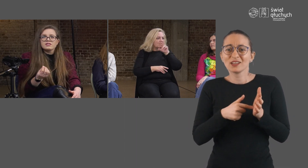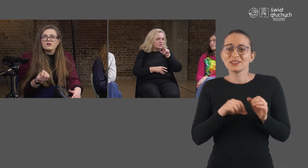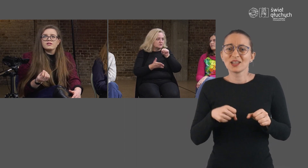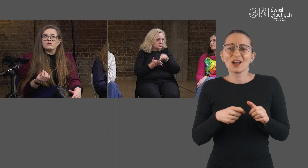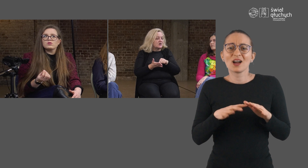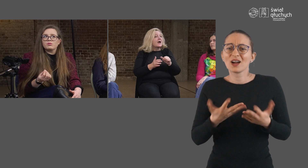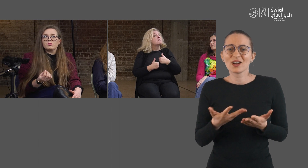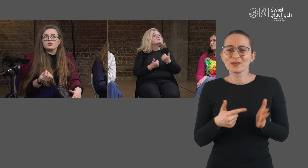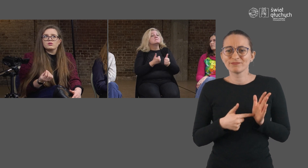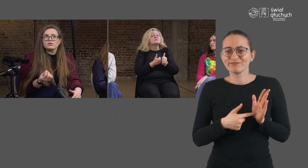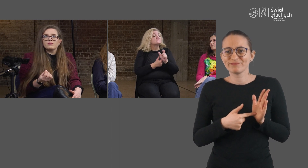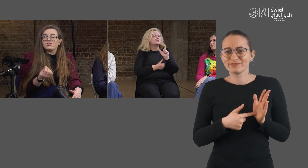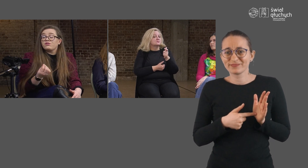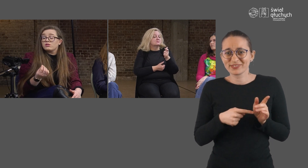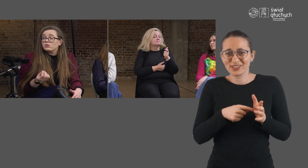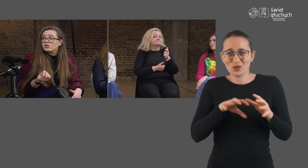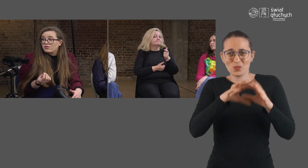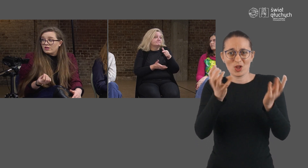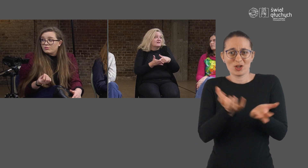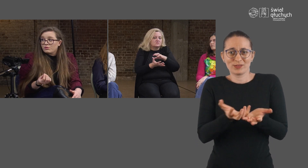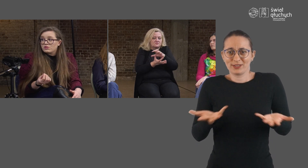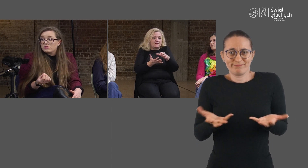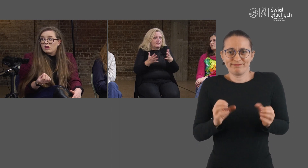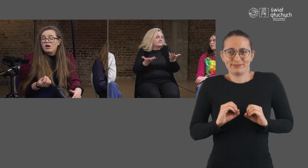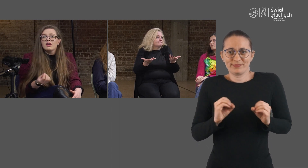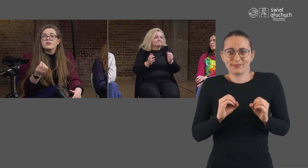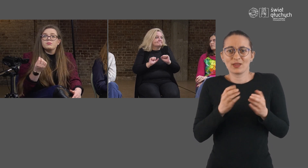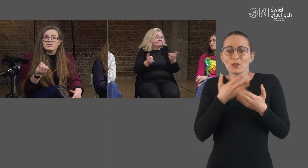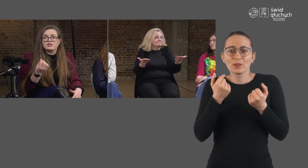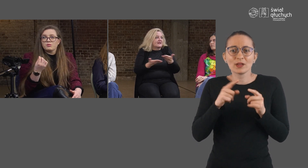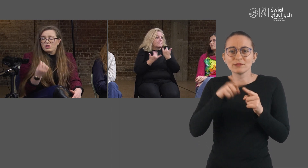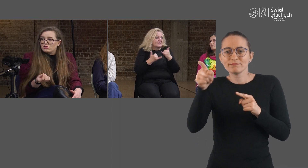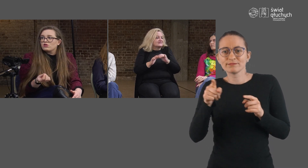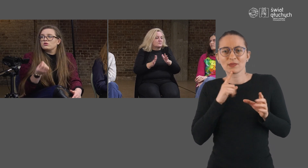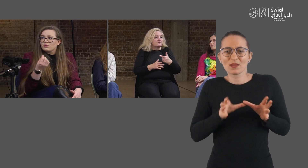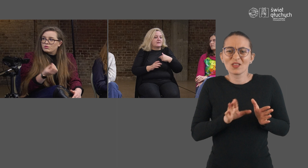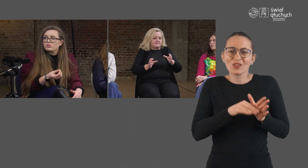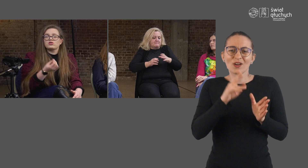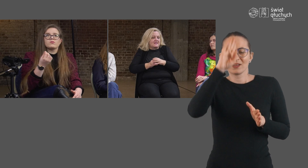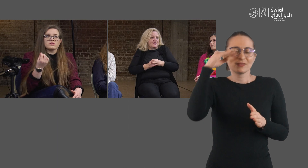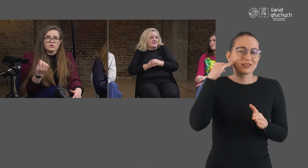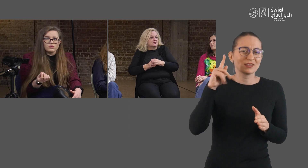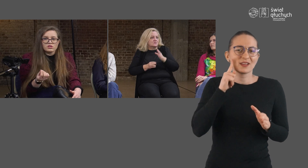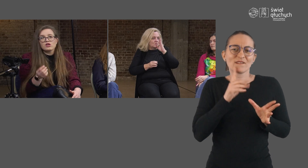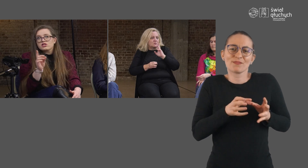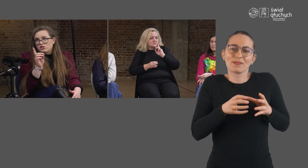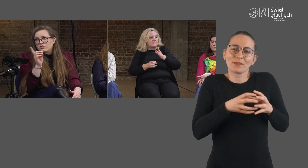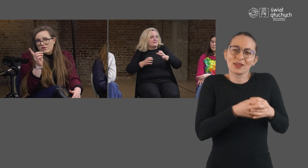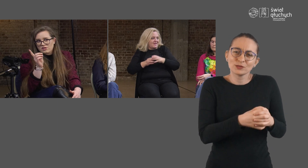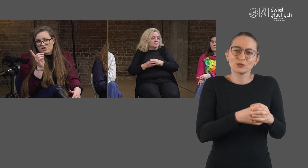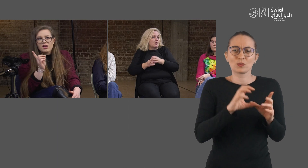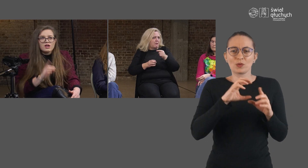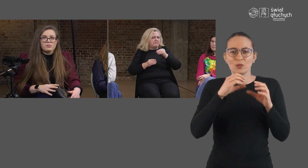foniczny, z tego względu, że po prostu tak funkcjonuje świat mimo wszystko. My jesteśmy mniejszością słabosłyszących, głusi, chociaż